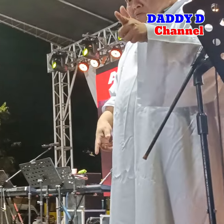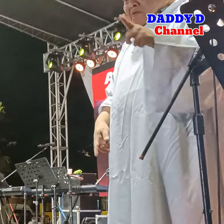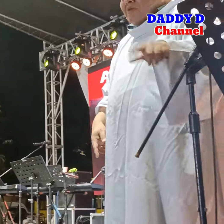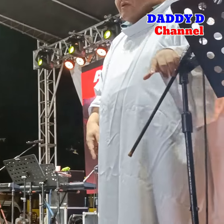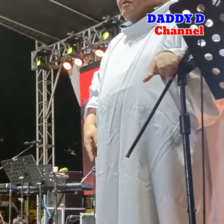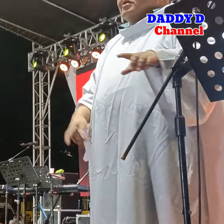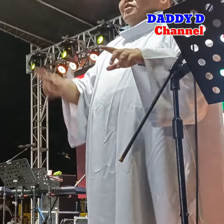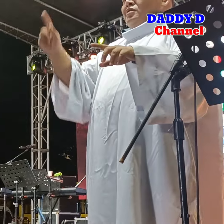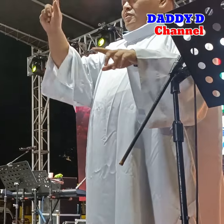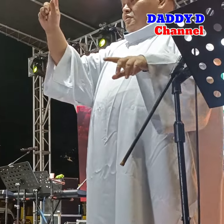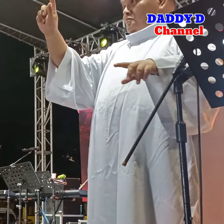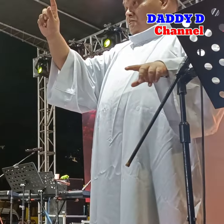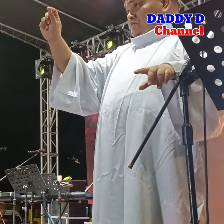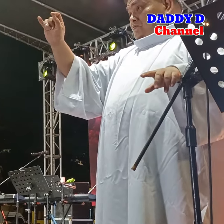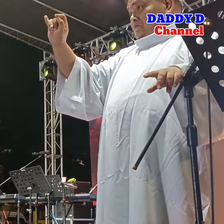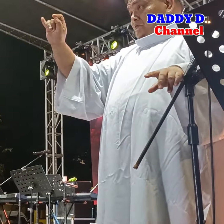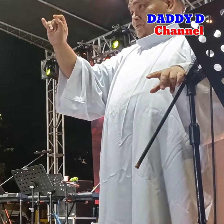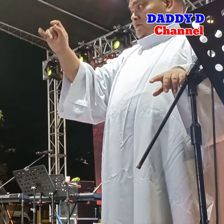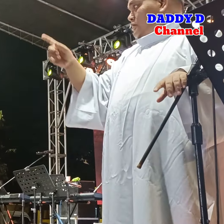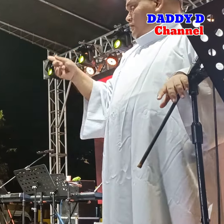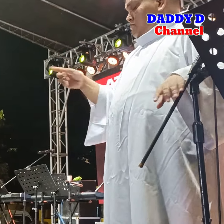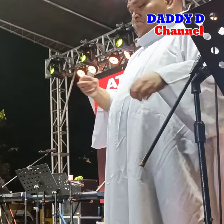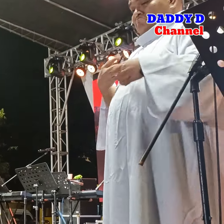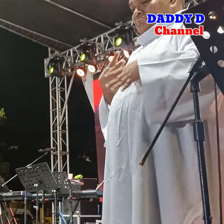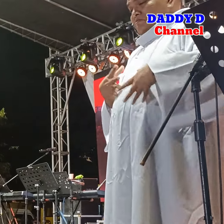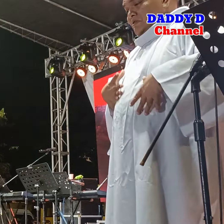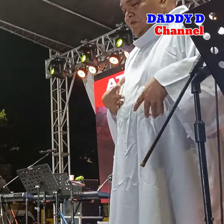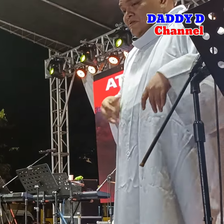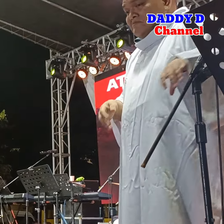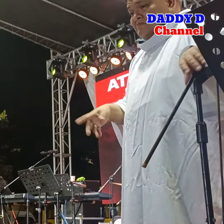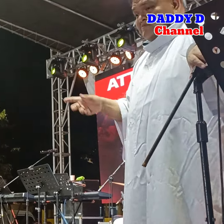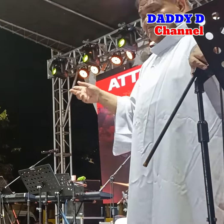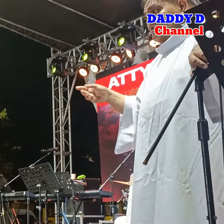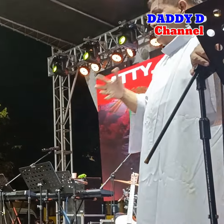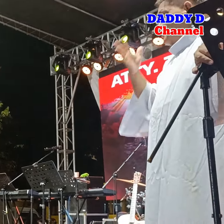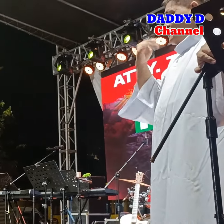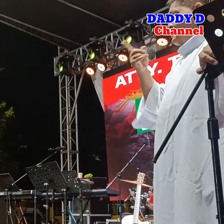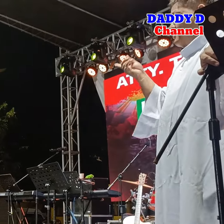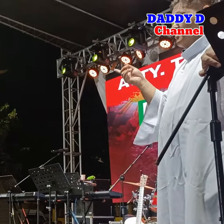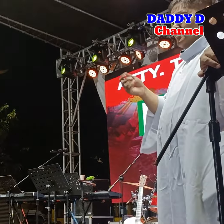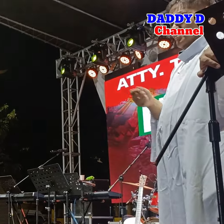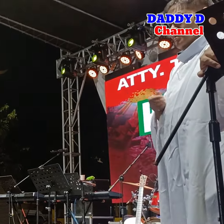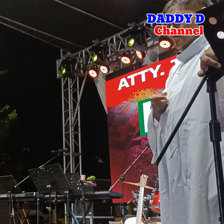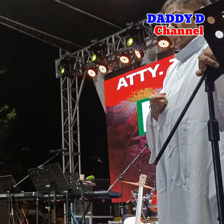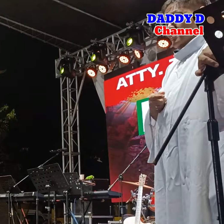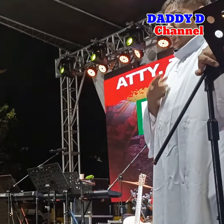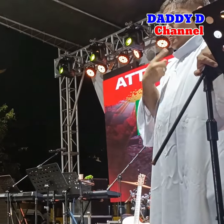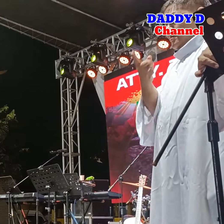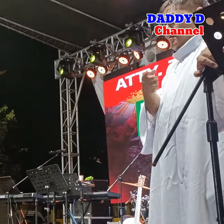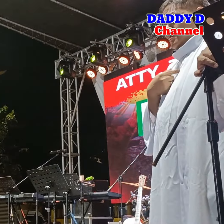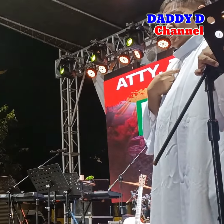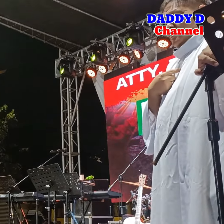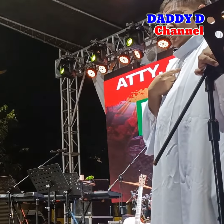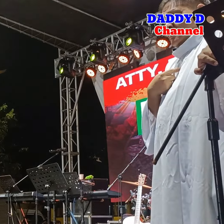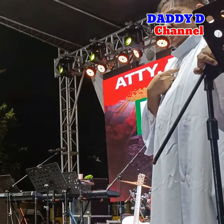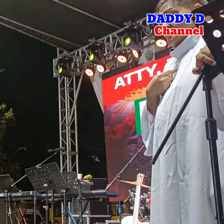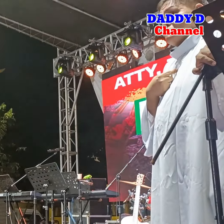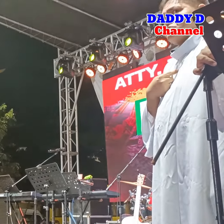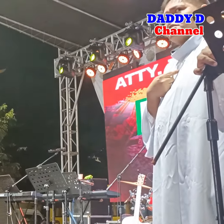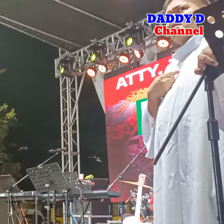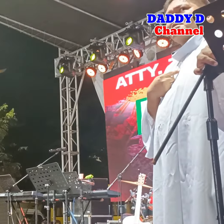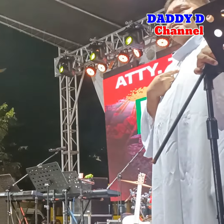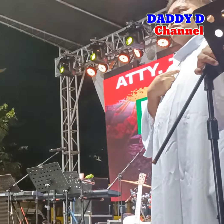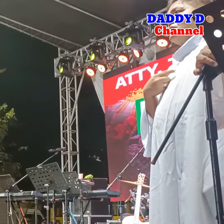na sinasakyan ko dati, natatakot silang mangontrata sa akin. Alam niyo kung bakit? Sabi nila sa akin,